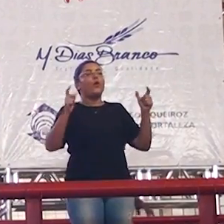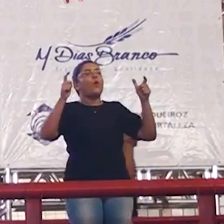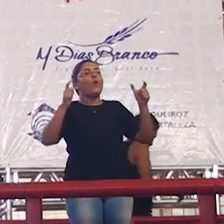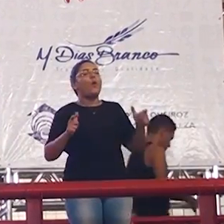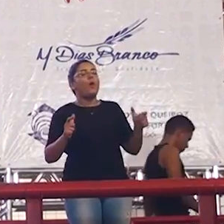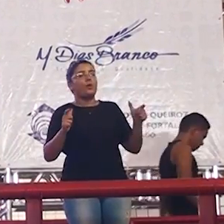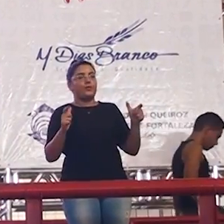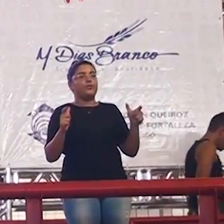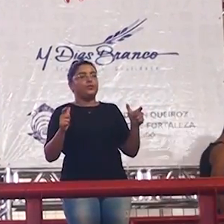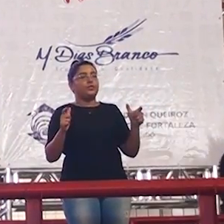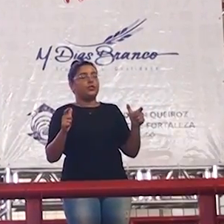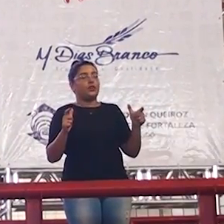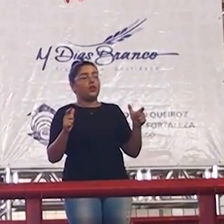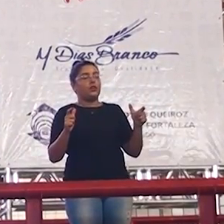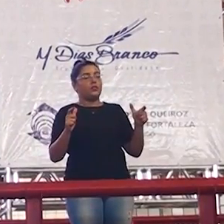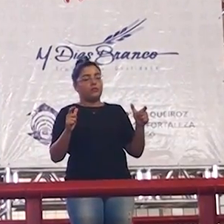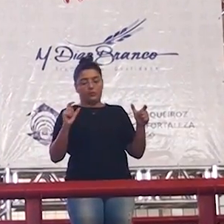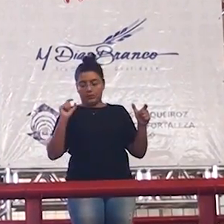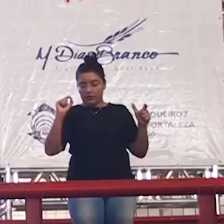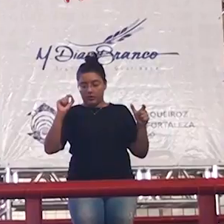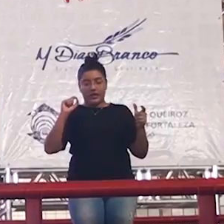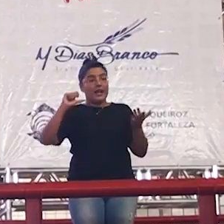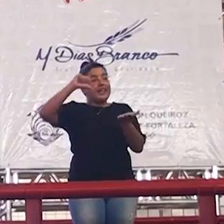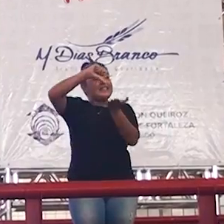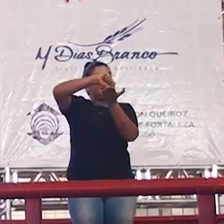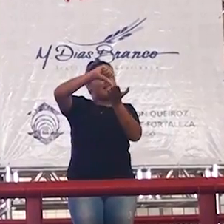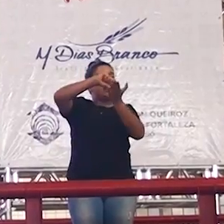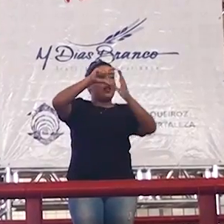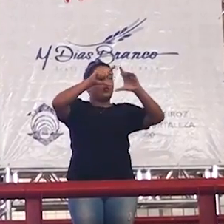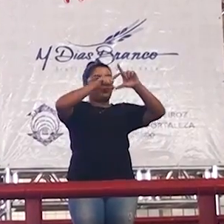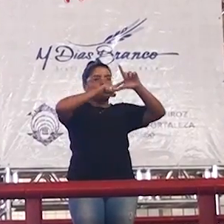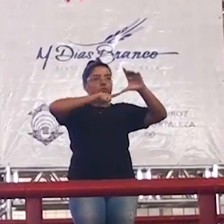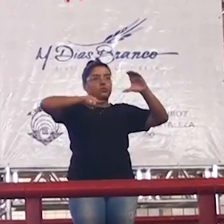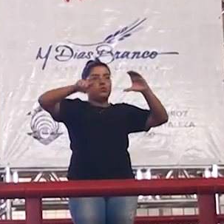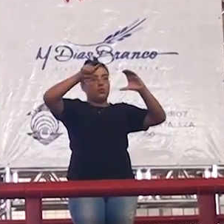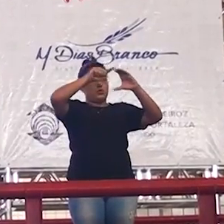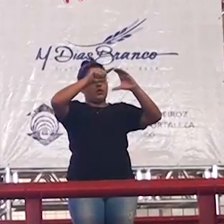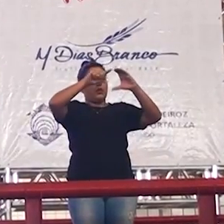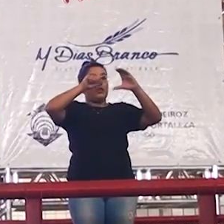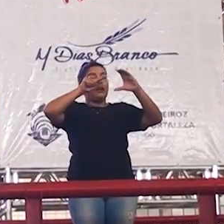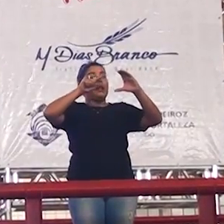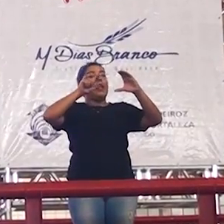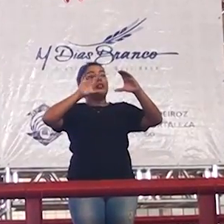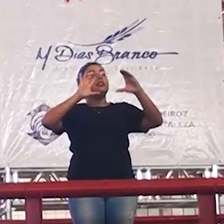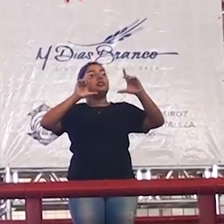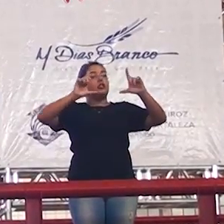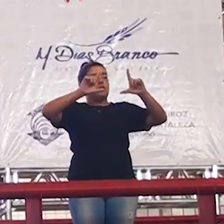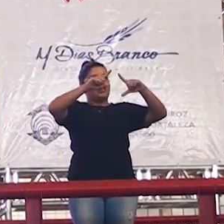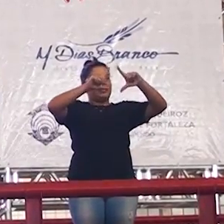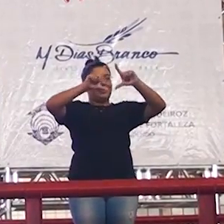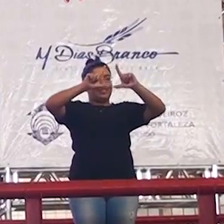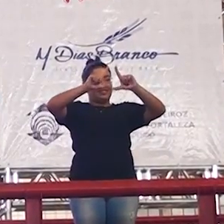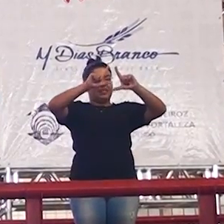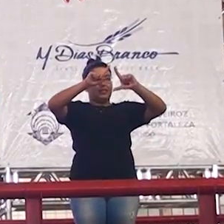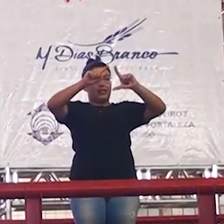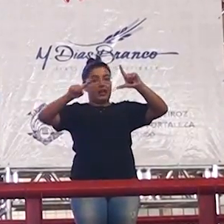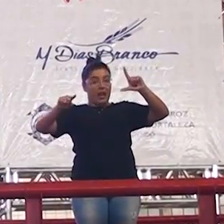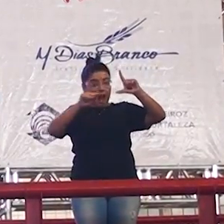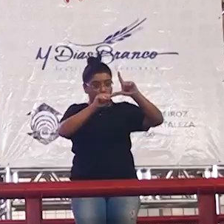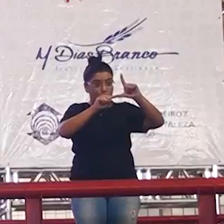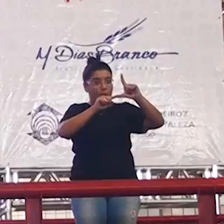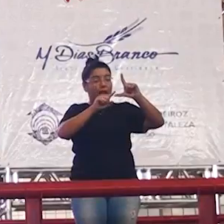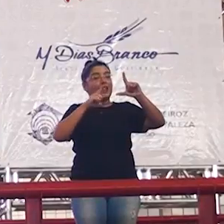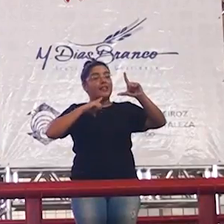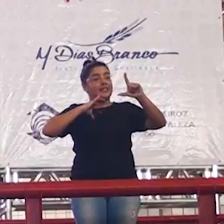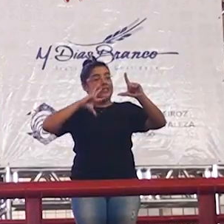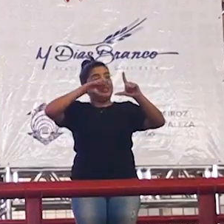onde vai se localizar o centro da circunferência dentro desse triângulo. E ao partir do